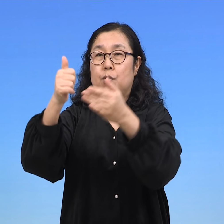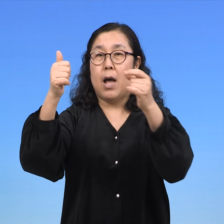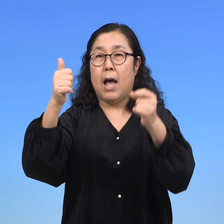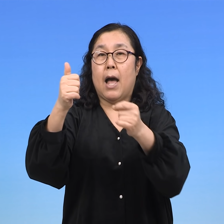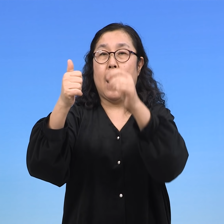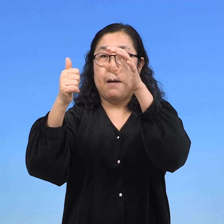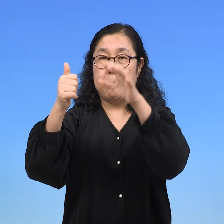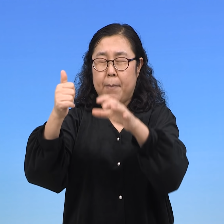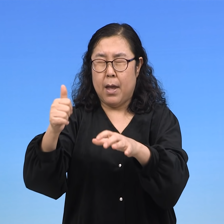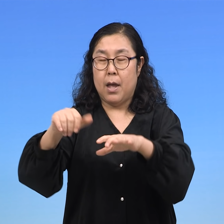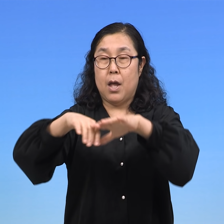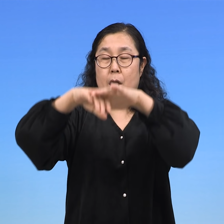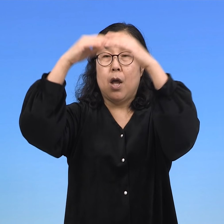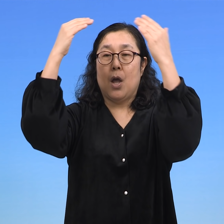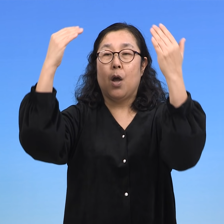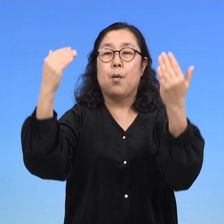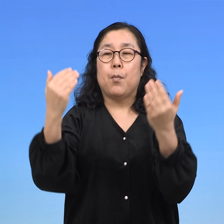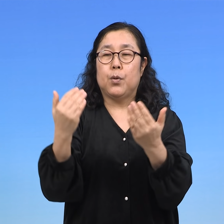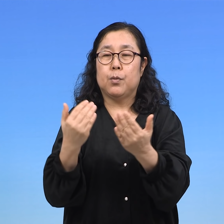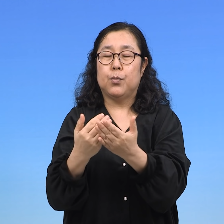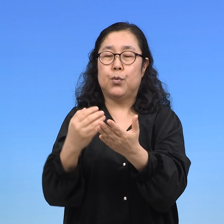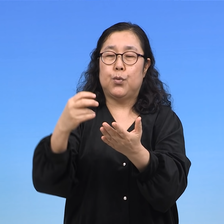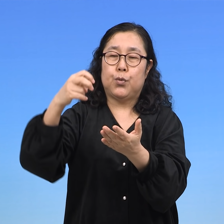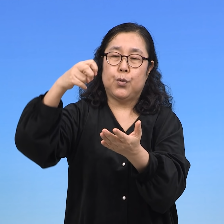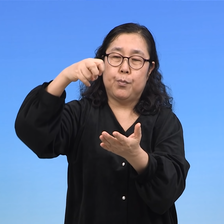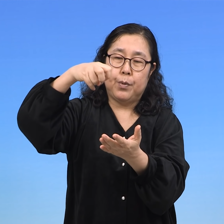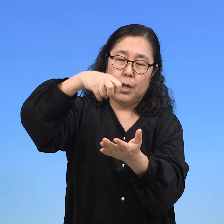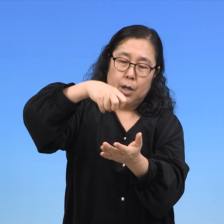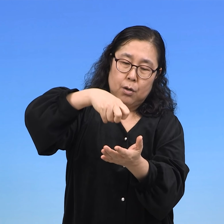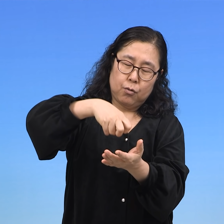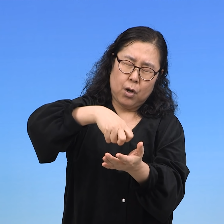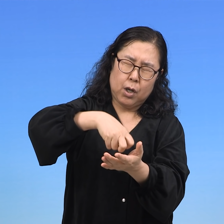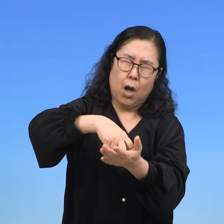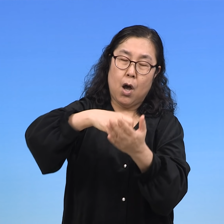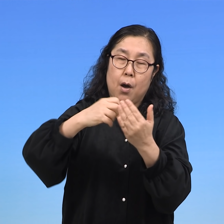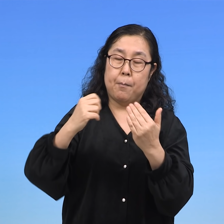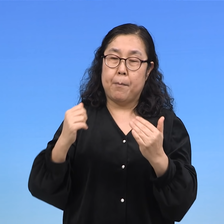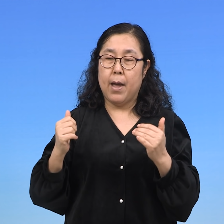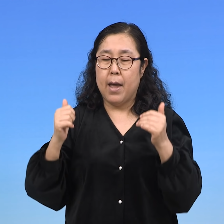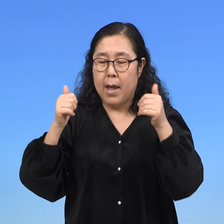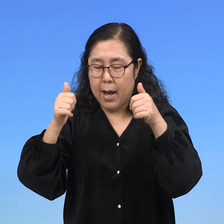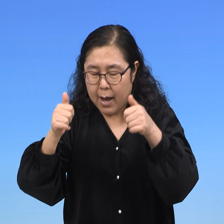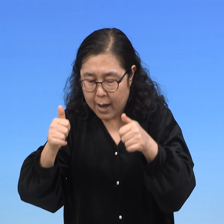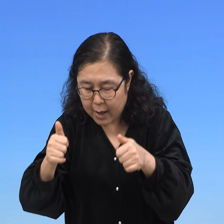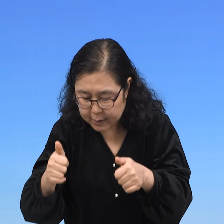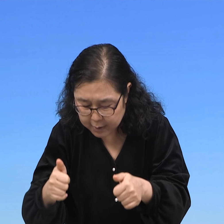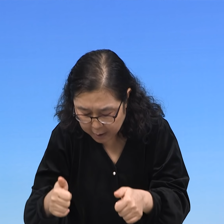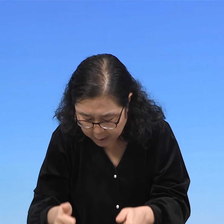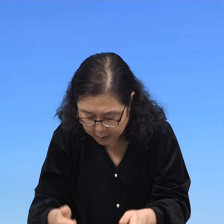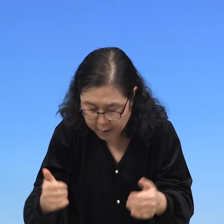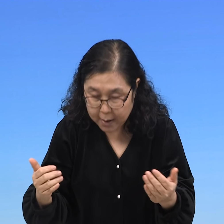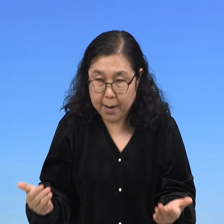여러분 이 장면 한번 상상해 보세요. 모든 무릎이 꿇어 경배하네.